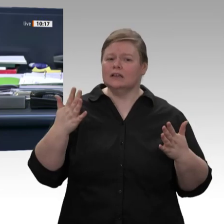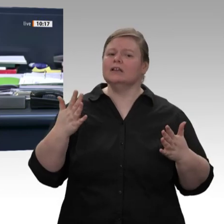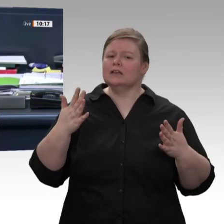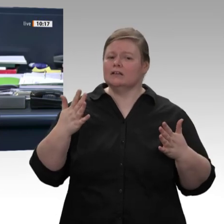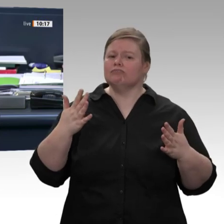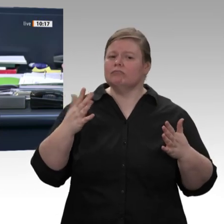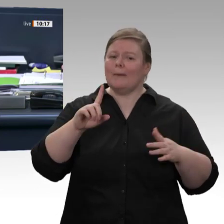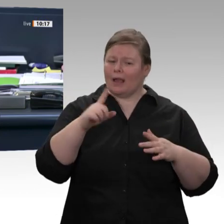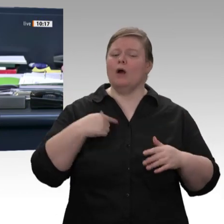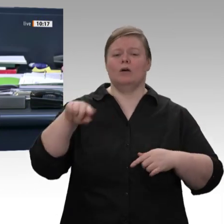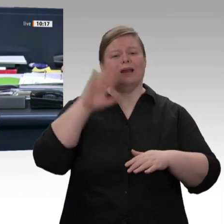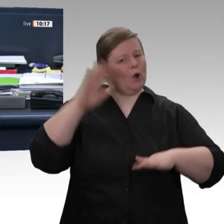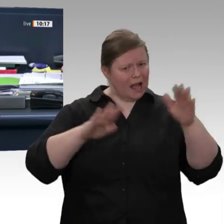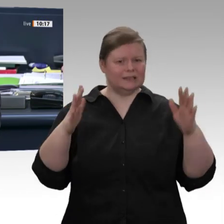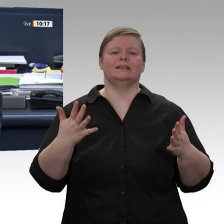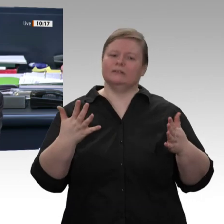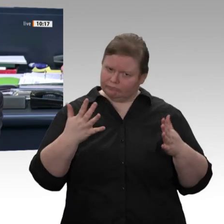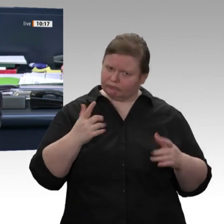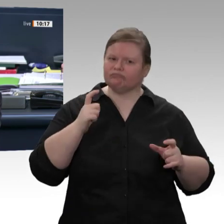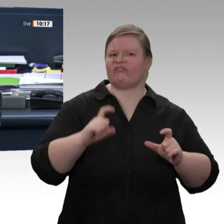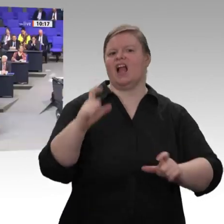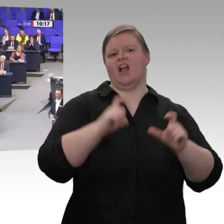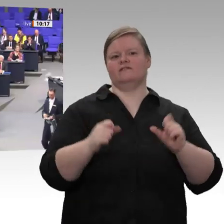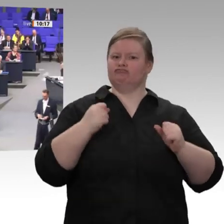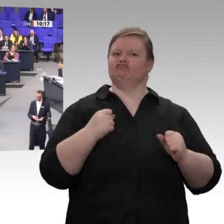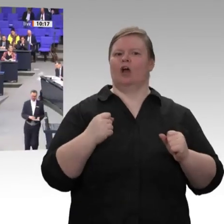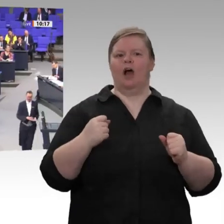Nächster Redner ist der Kollege Stefan Thome, FDP.